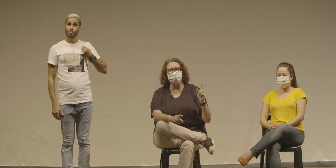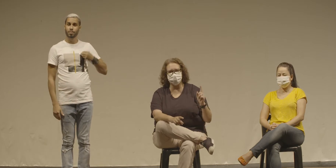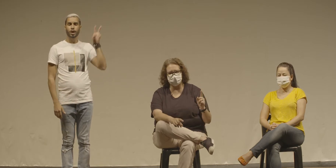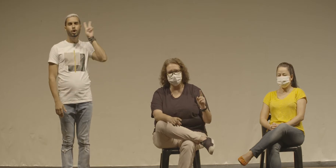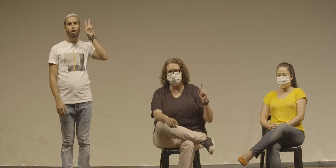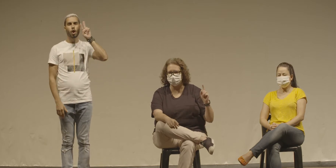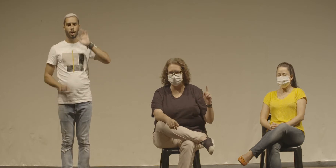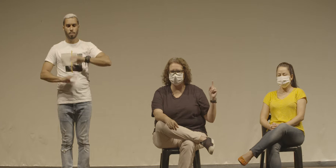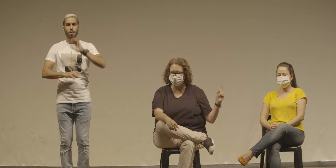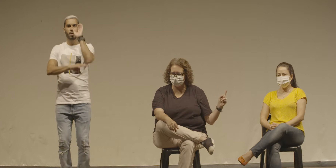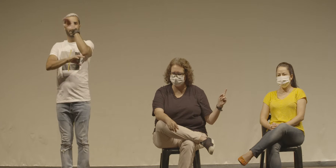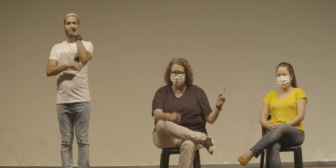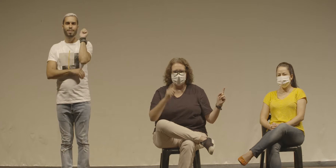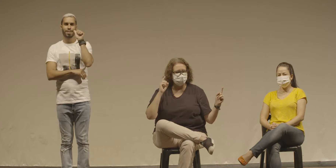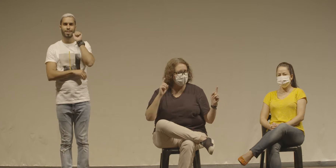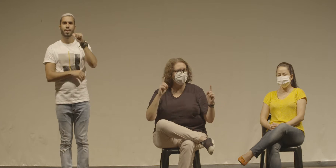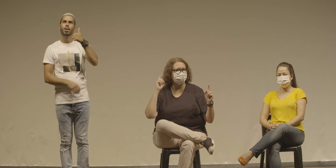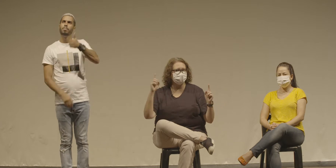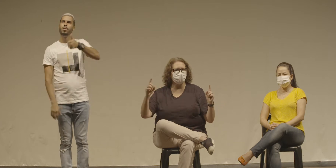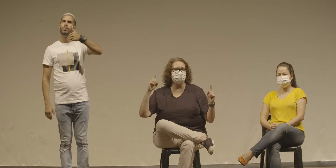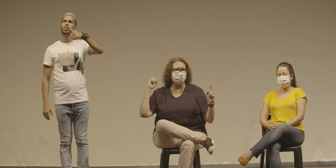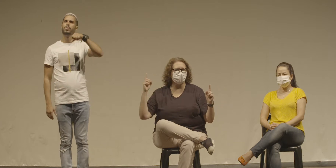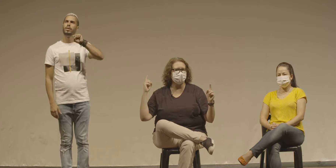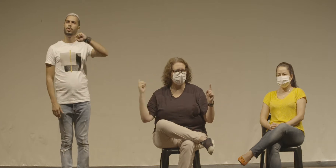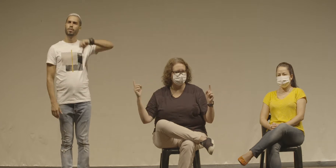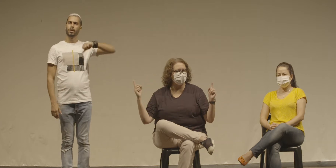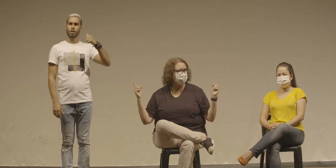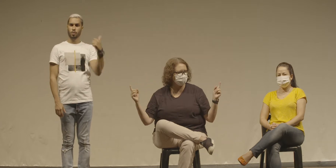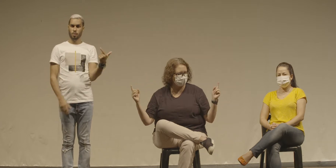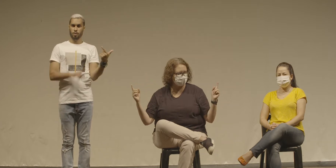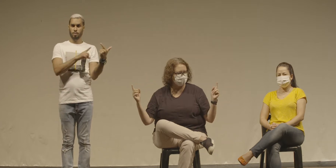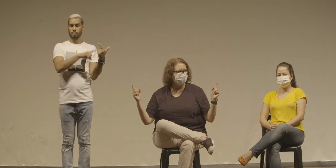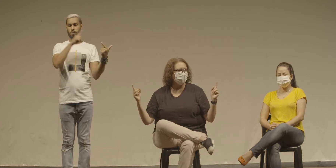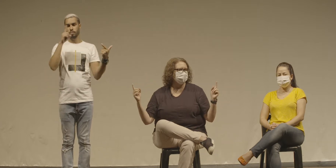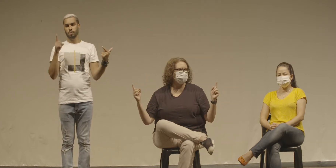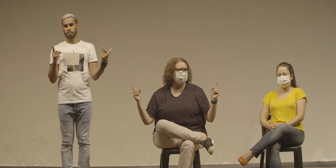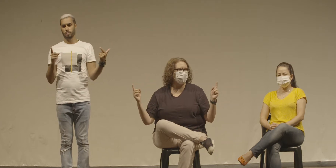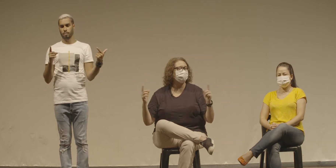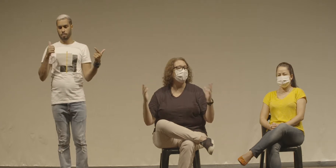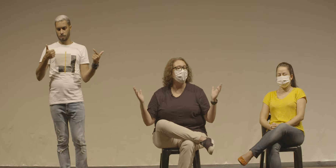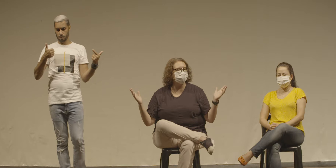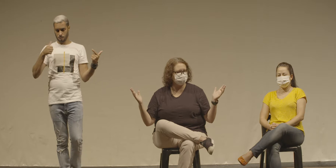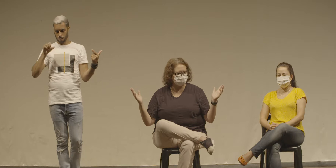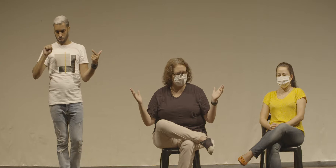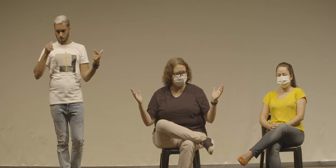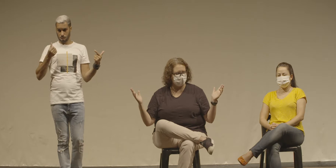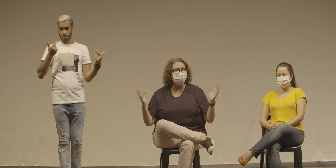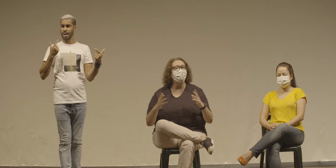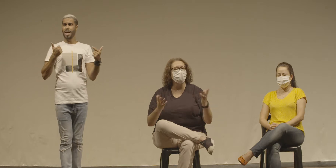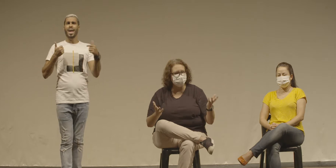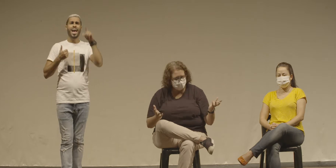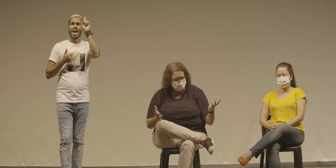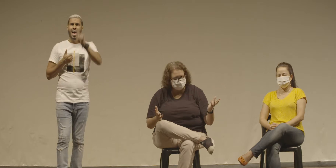de 1892 a 1971, pensem só. São quase 100 anos de história,